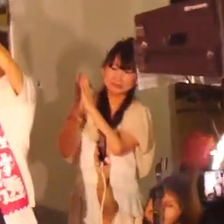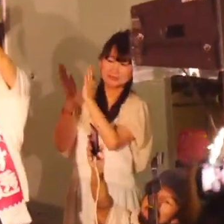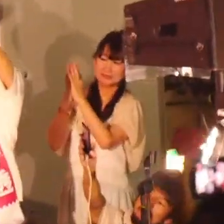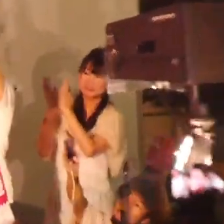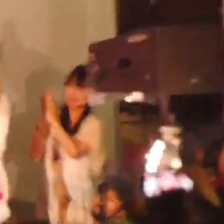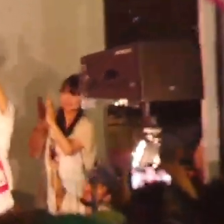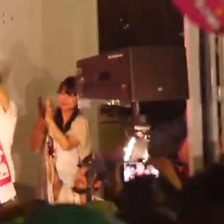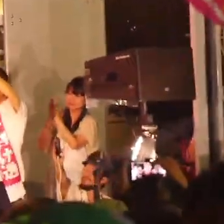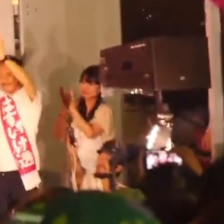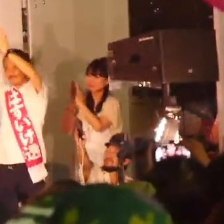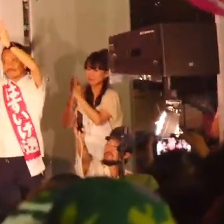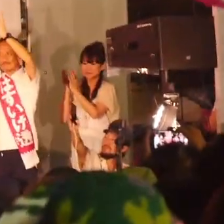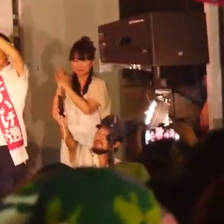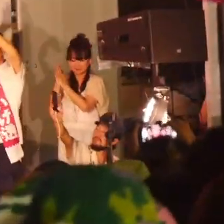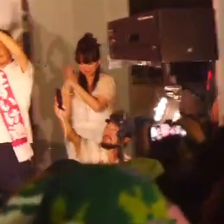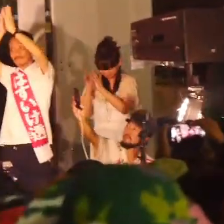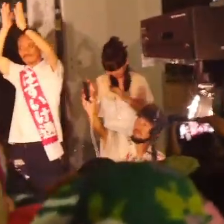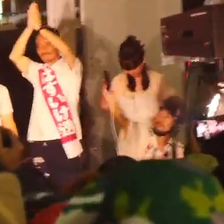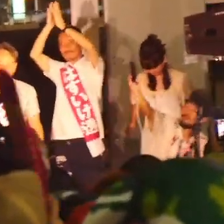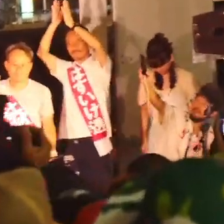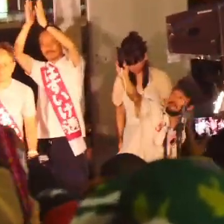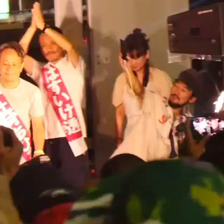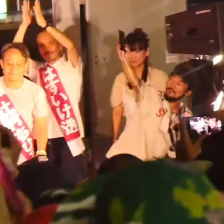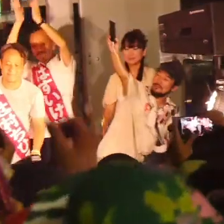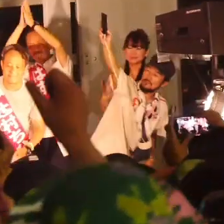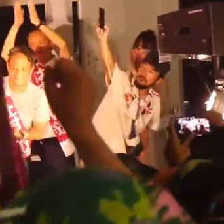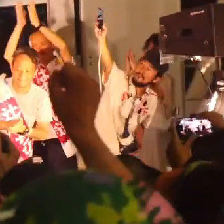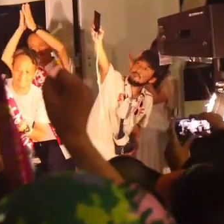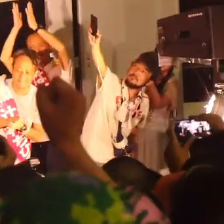特定枠第2位、木村